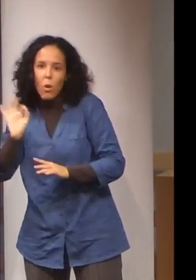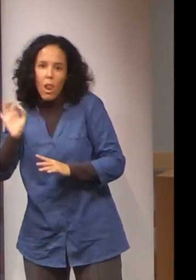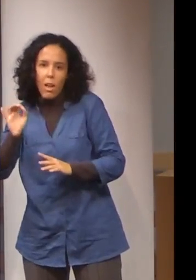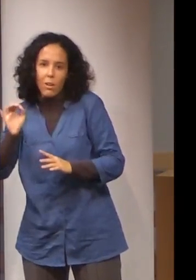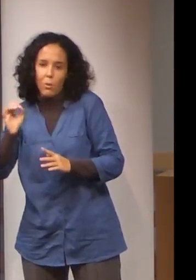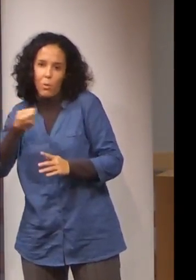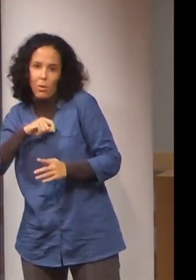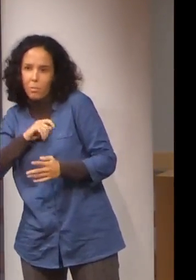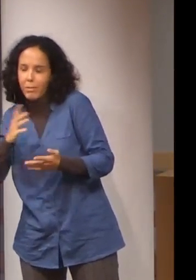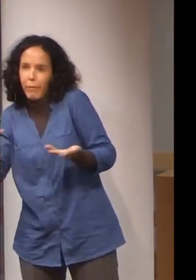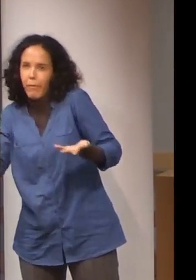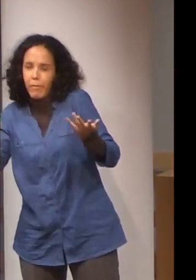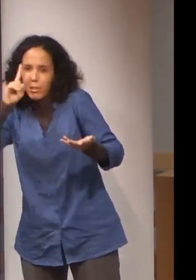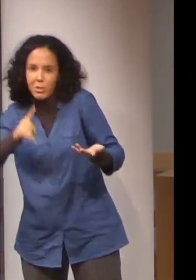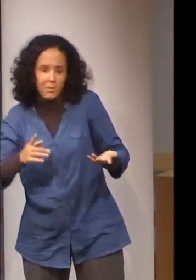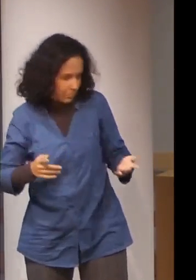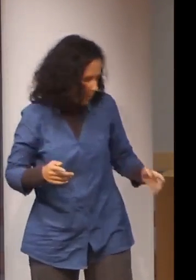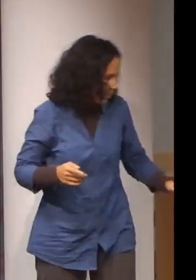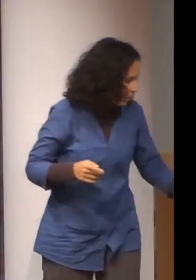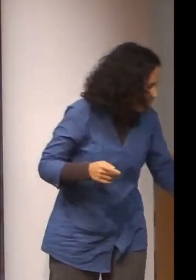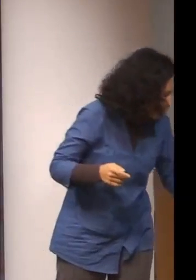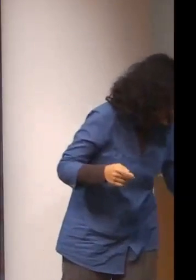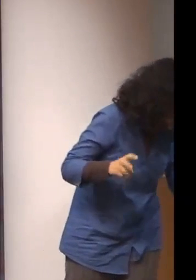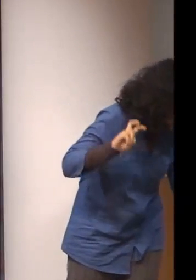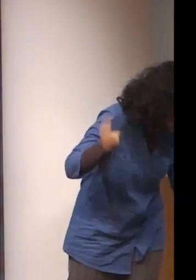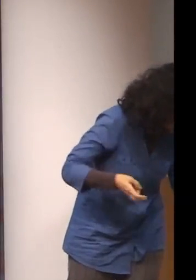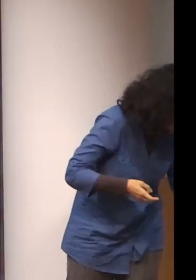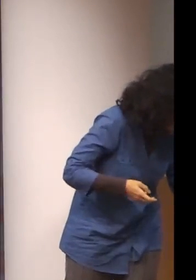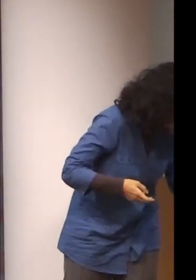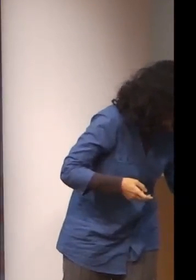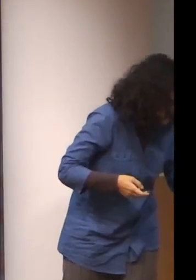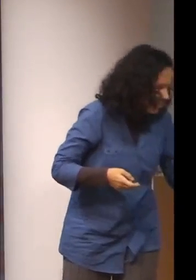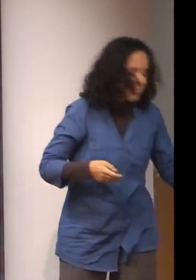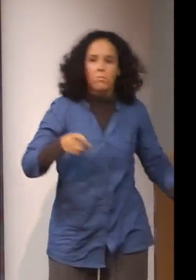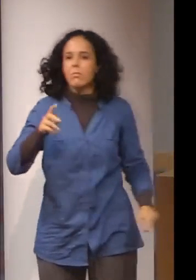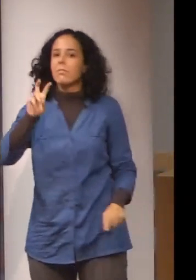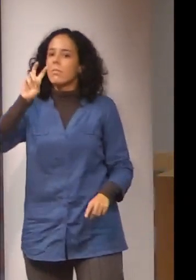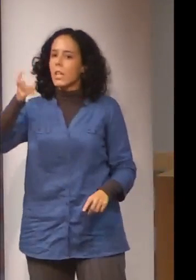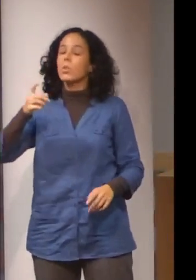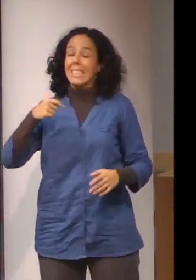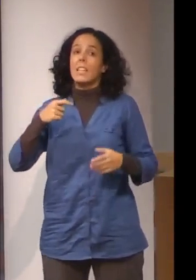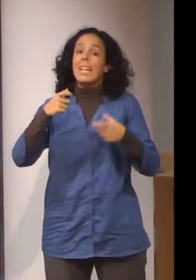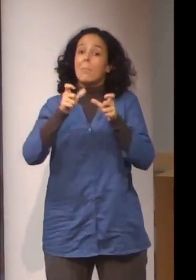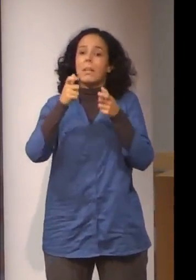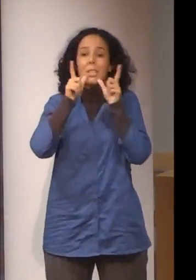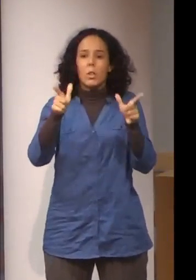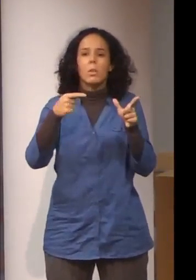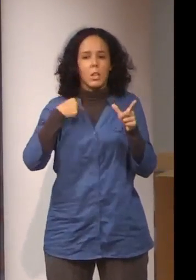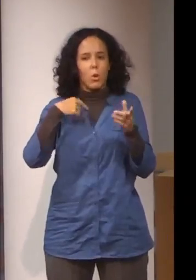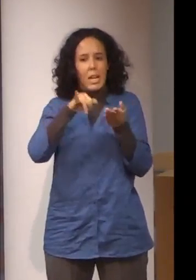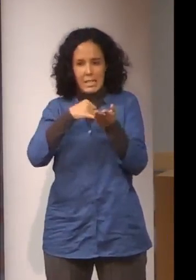americana, pero no quita para que sea traducida a las lenguas de nuestro país, que quizás también sería interesante.